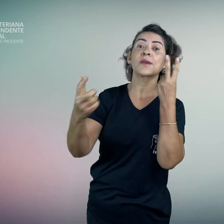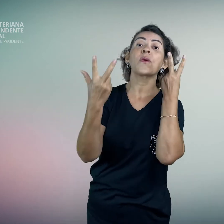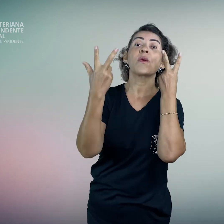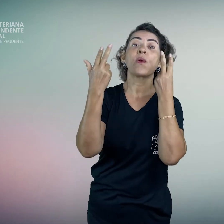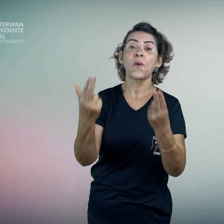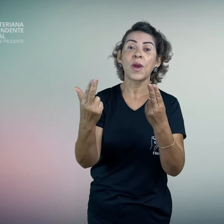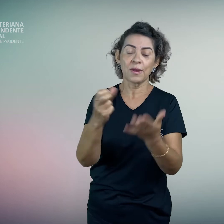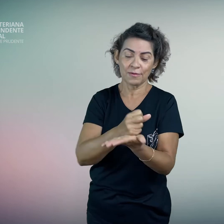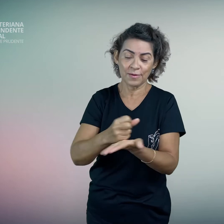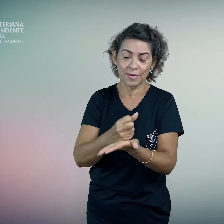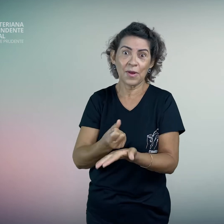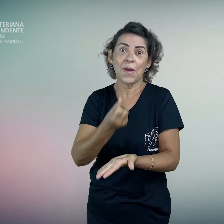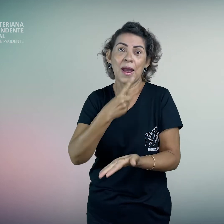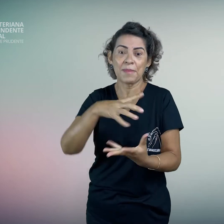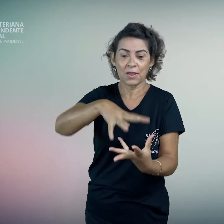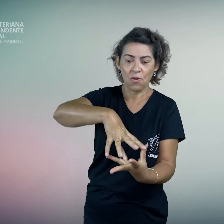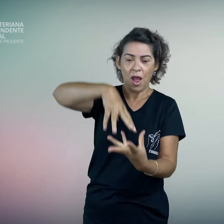que cura a nossa alma.